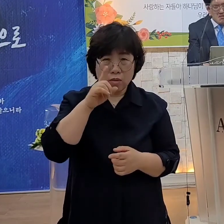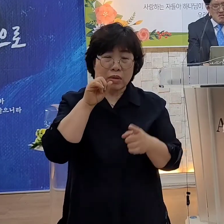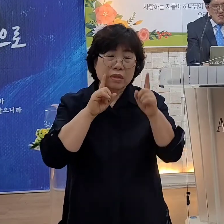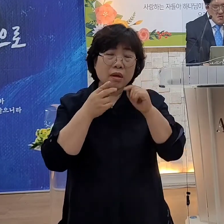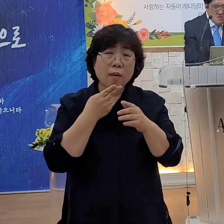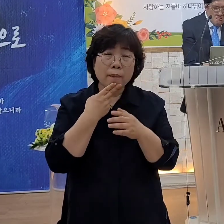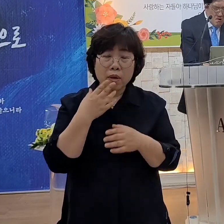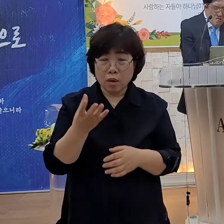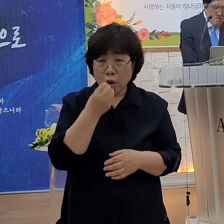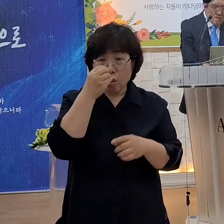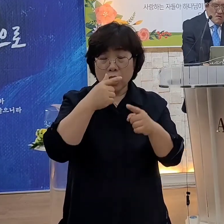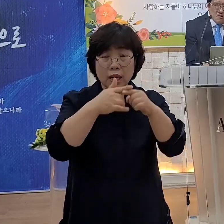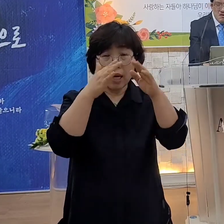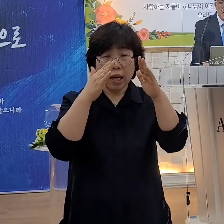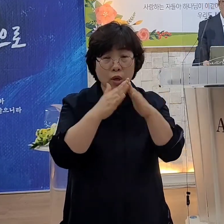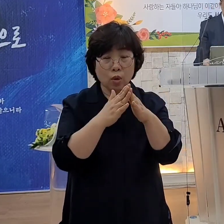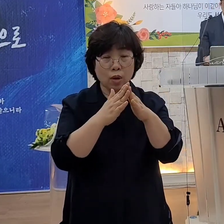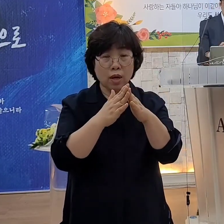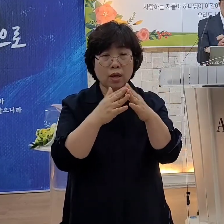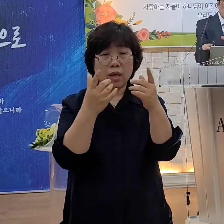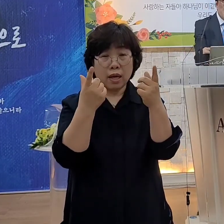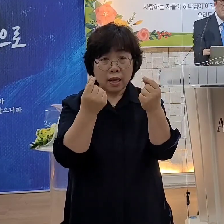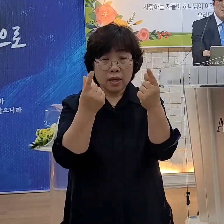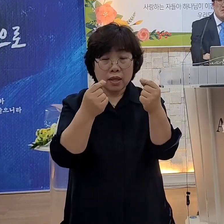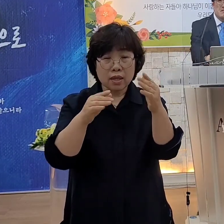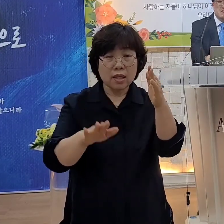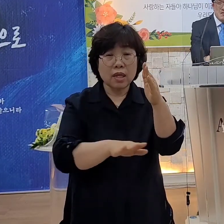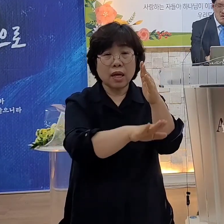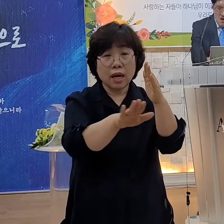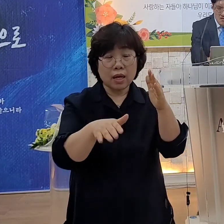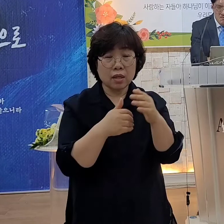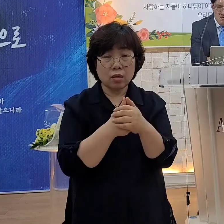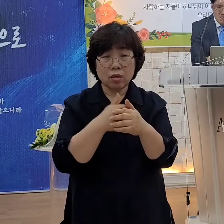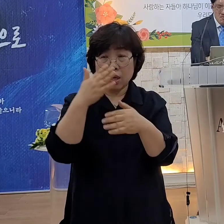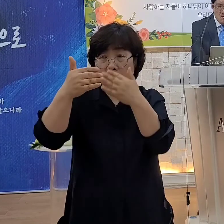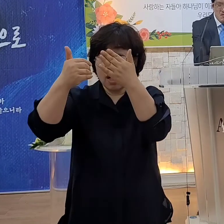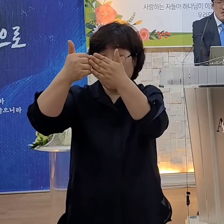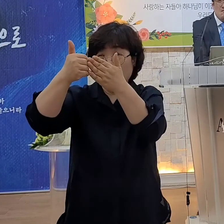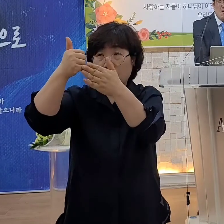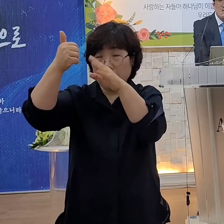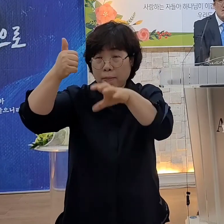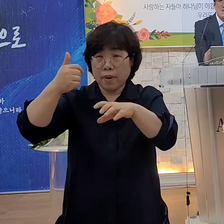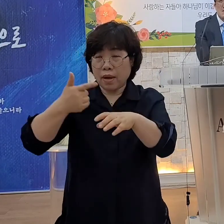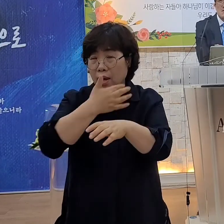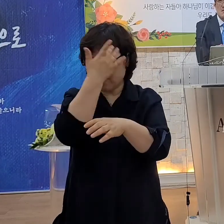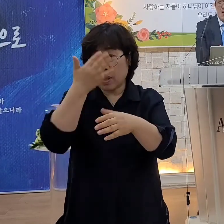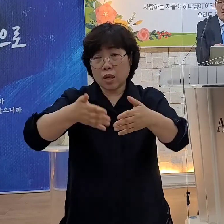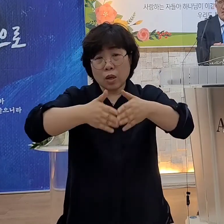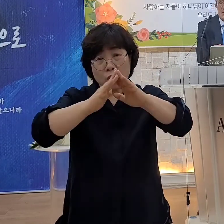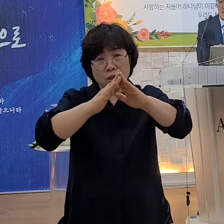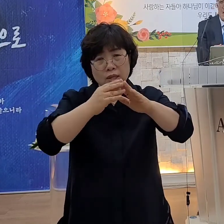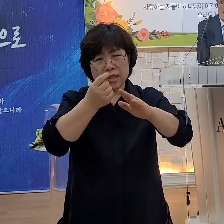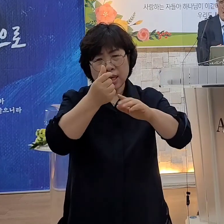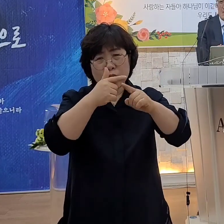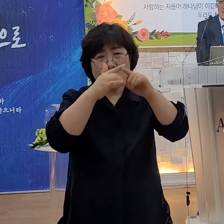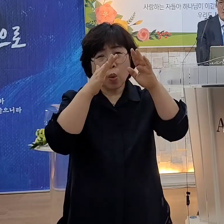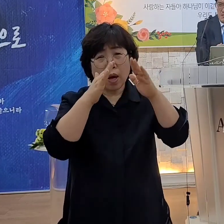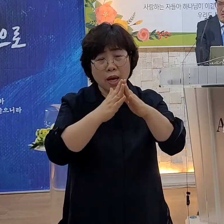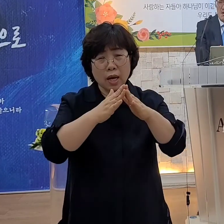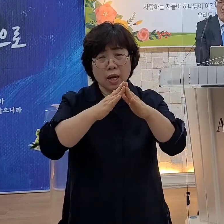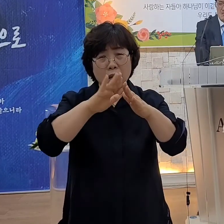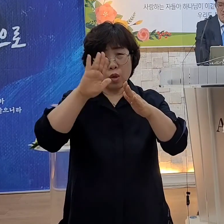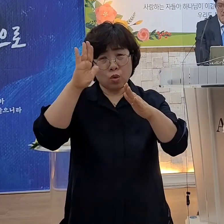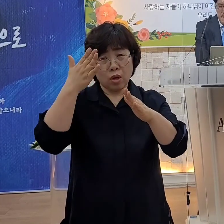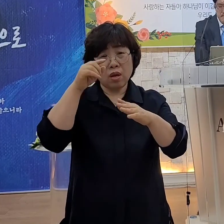거룩한 이 교회로 아름다운 하나님 앞에 서 있는 작은 교회로 세워가는 그런 가정이 된다라는